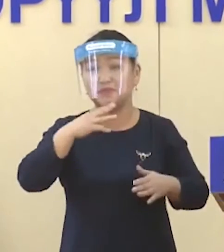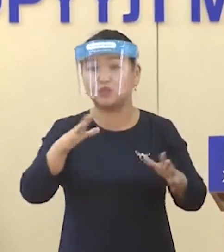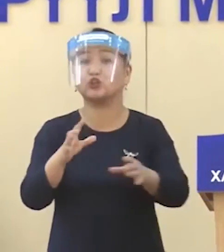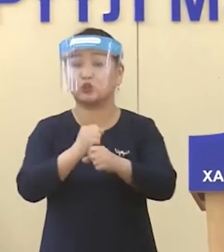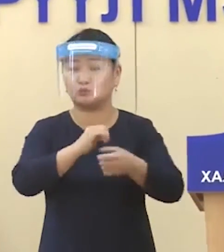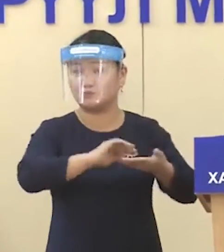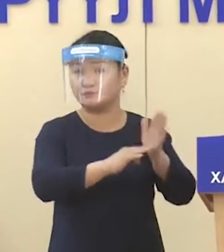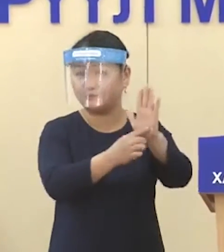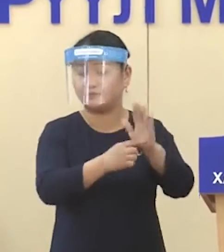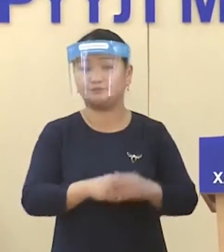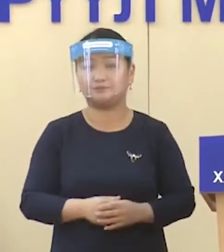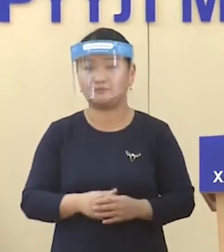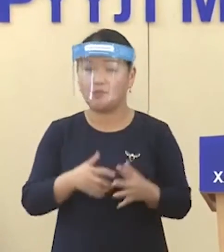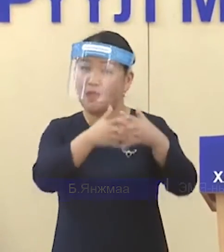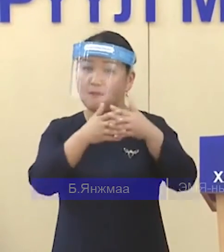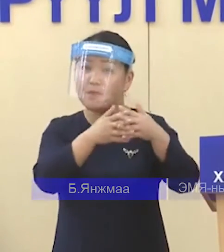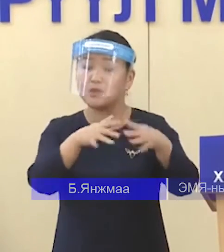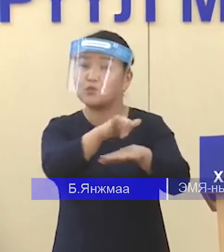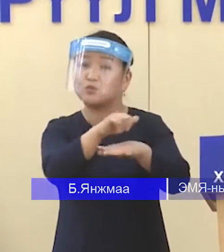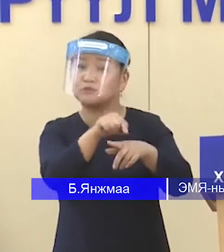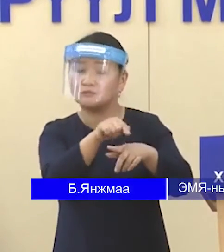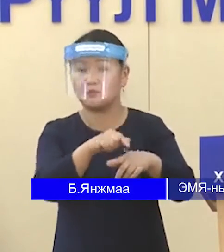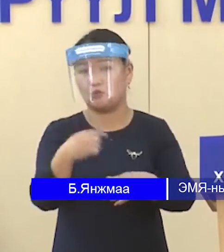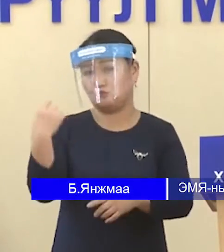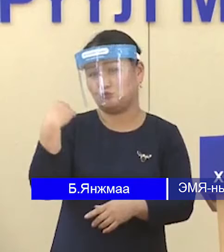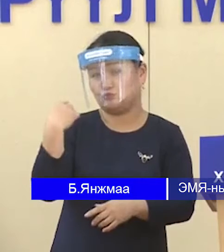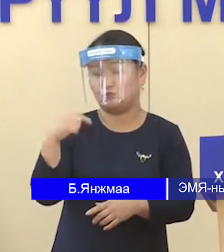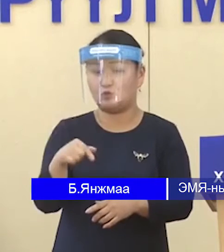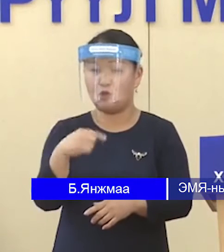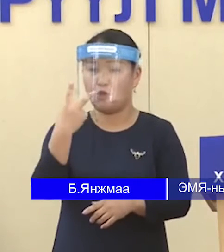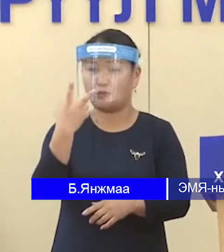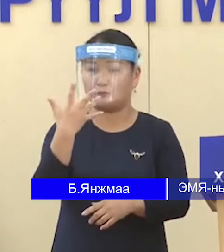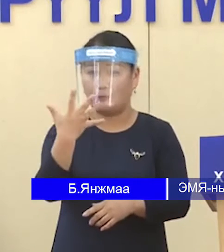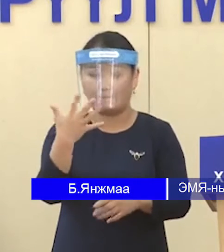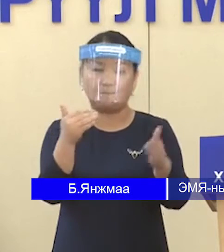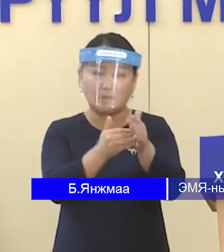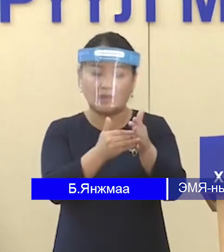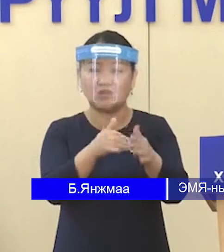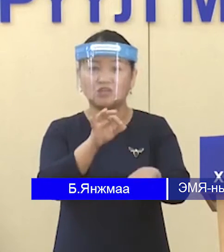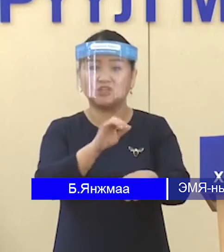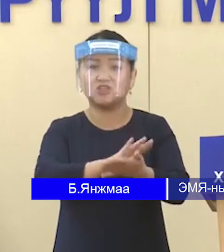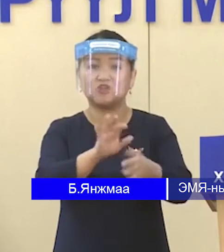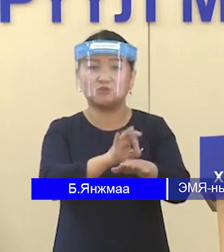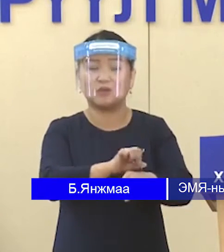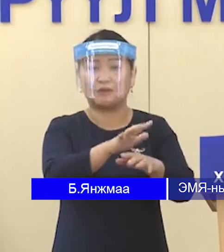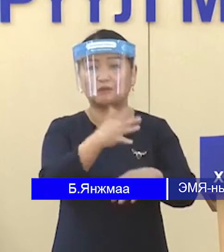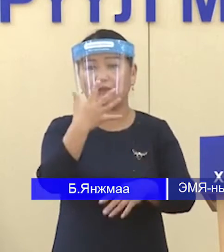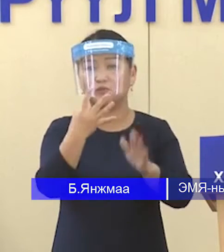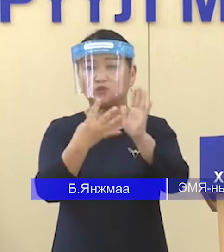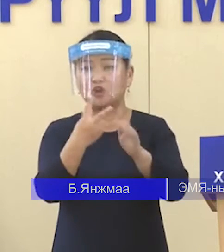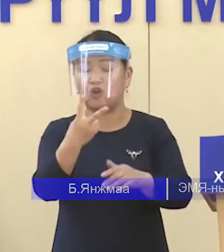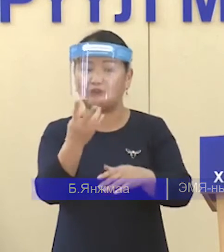халдварын голомт илэрчээ. За Америк нэгдсэн улсад өчигдөр 25,000 шахам шинэ халдвар 592 нас